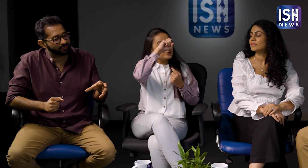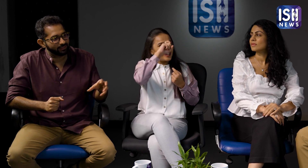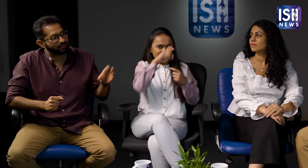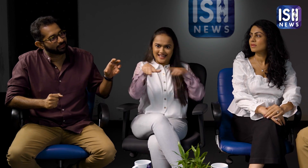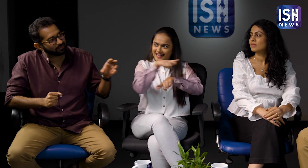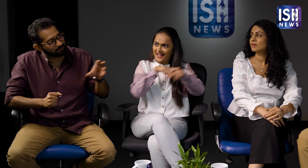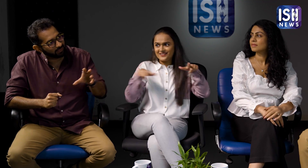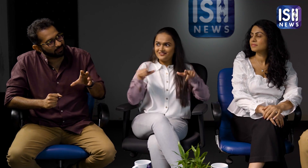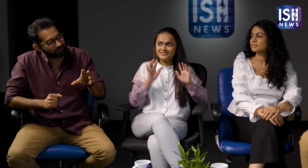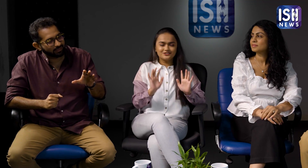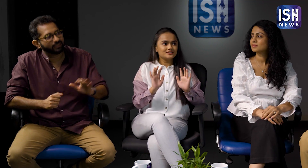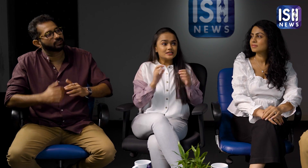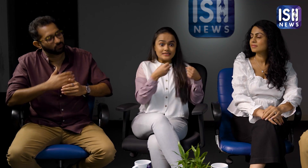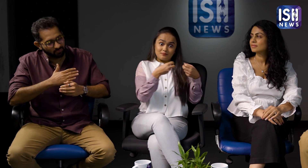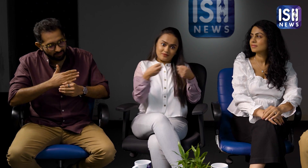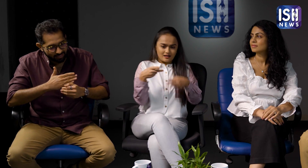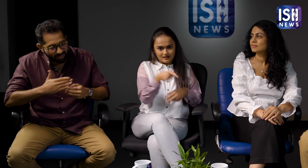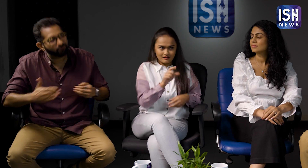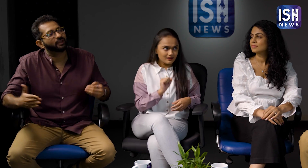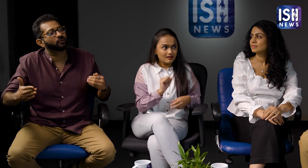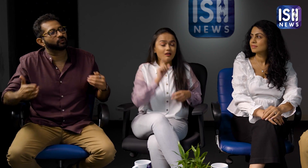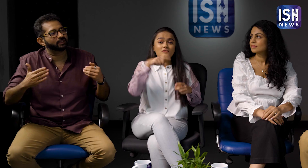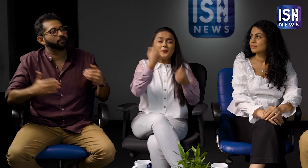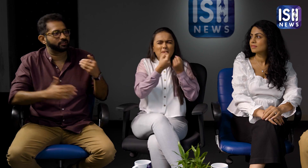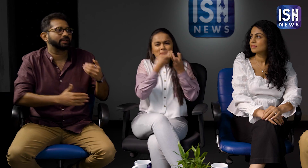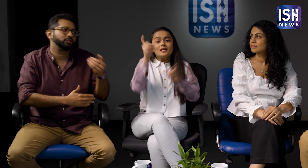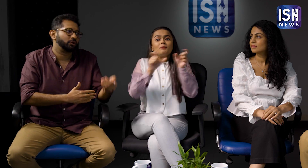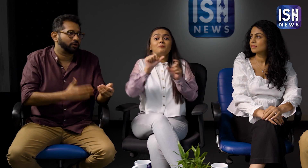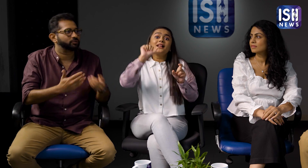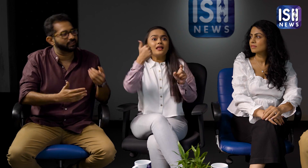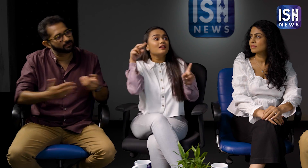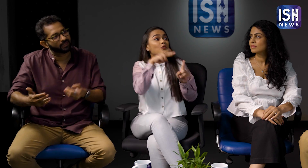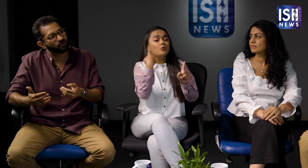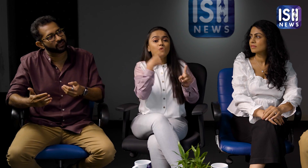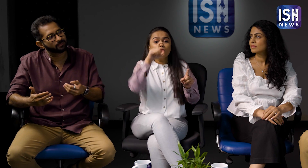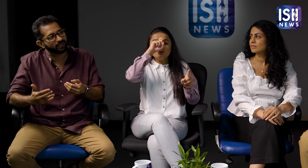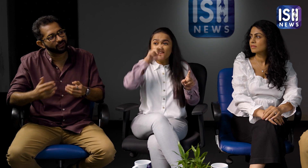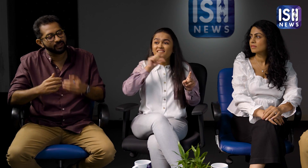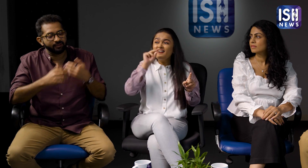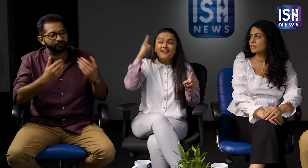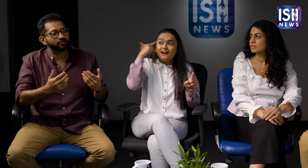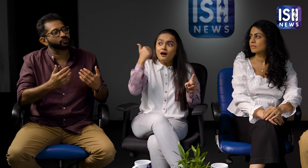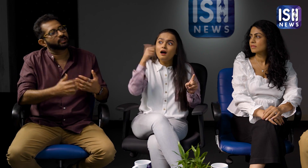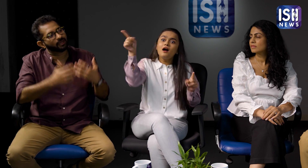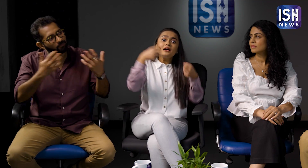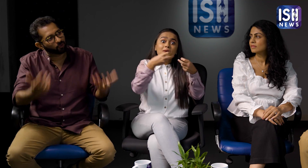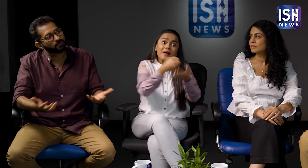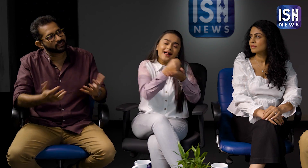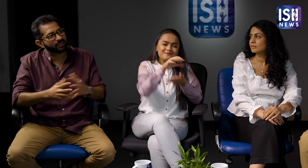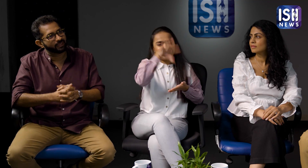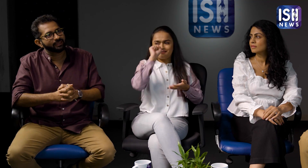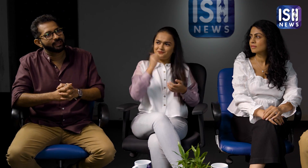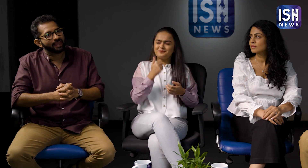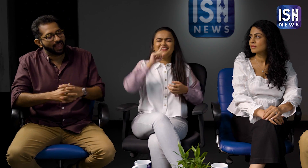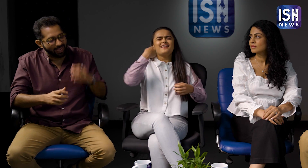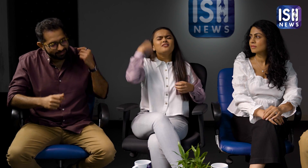लैंग्वेज है, सबटाइटल्स रखेंगे तो काफ़ी लोगों तक पहुंचेगा जो नॉन गुजराती स्पीकिंग ऑडियंस भी है। फिर सोचा अब्रॉड